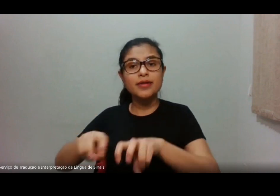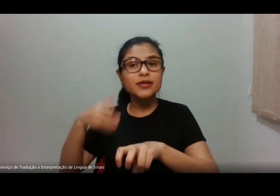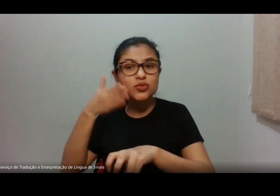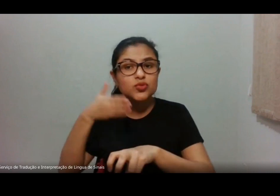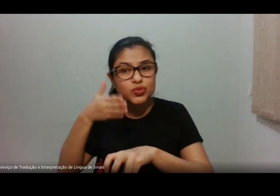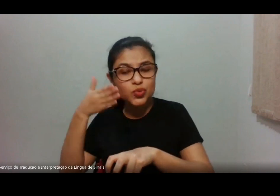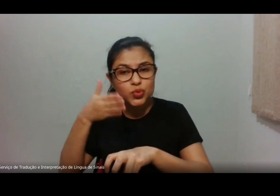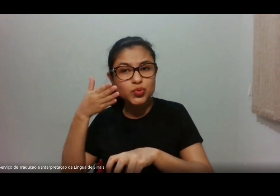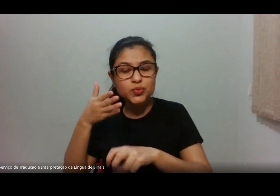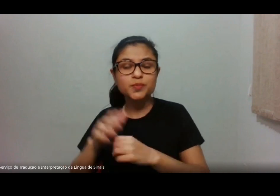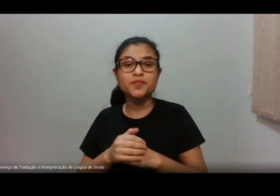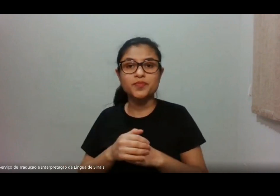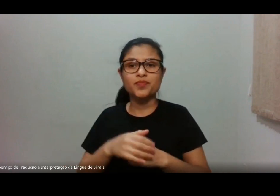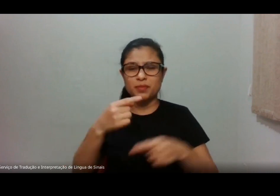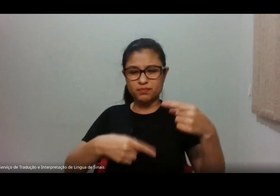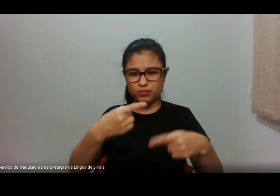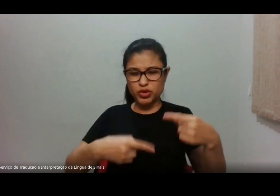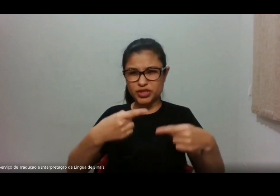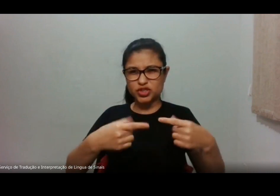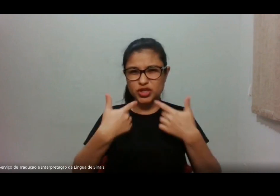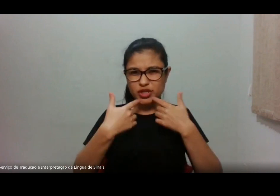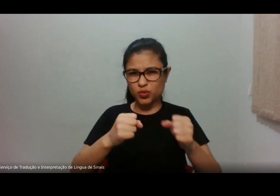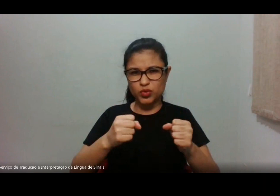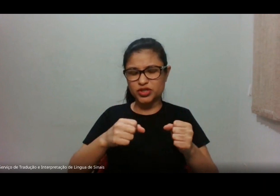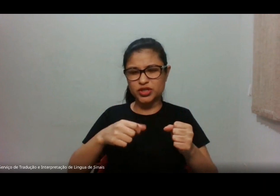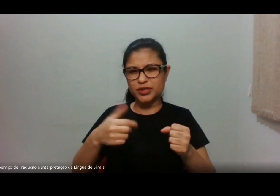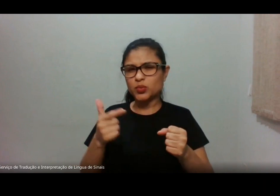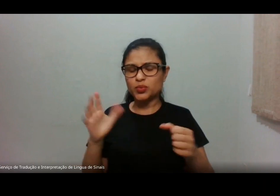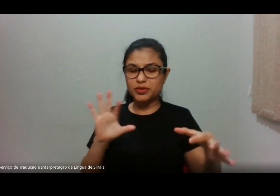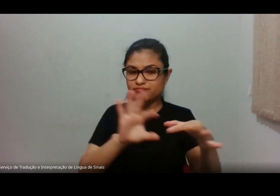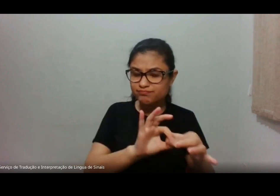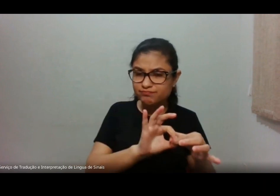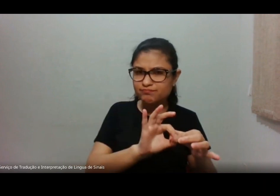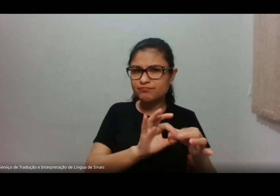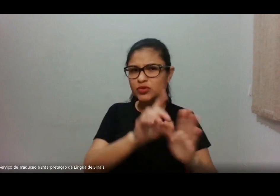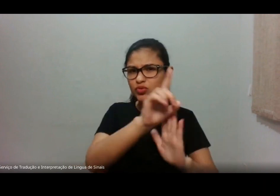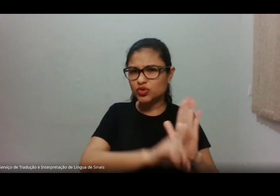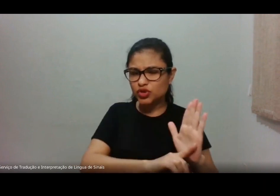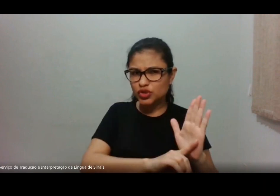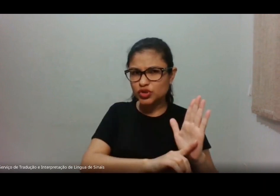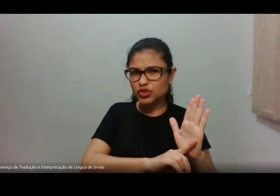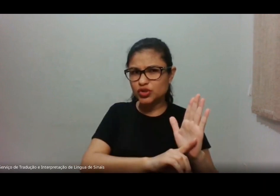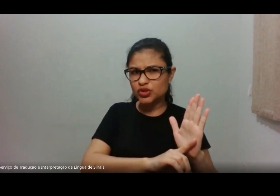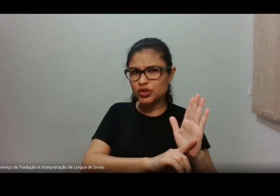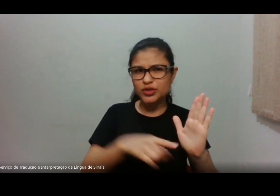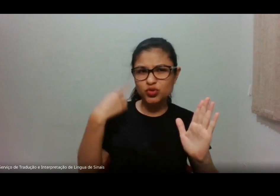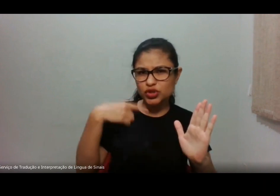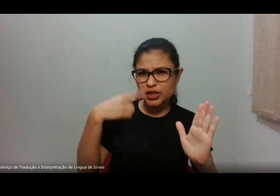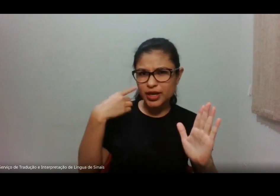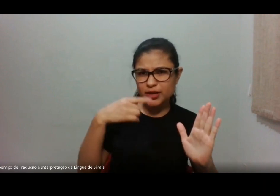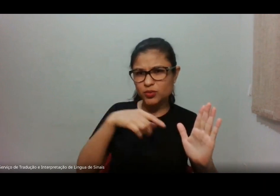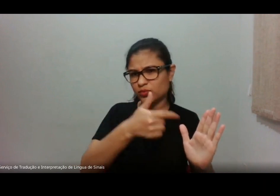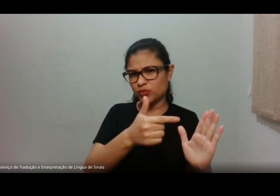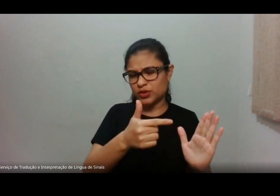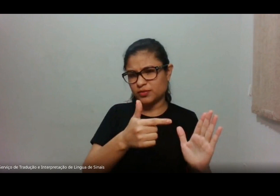Os direitos linguísticos, por exemplo, não entram pela área do direito. É curioso, né? Porque vejam, direitos linguísticos, isso é direito